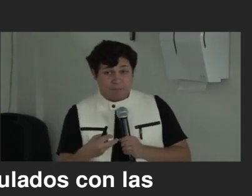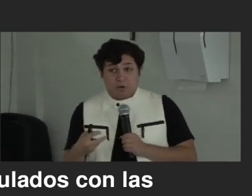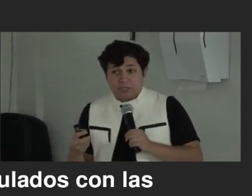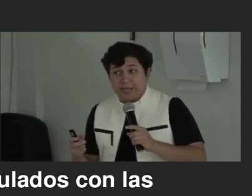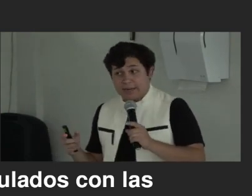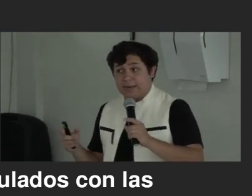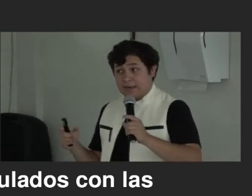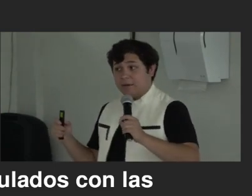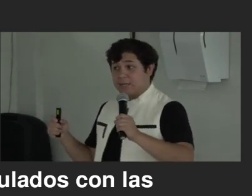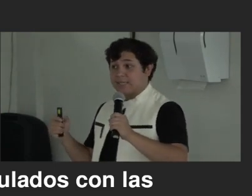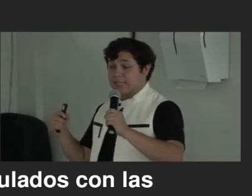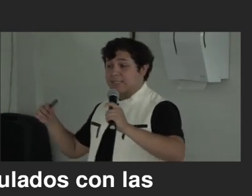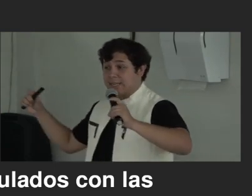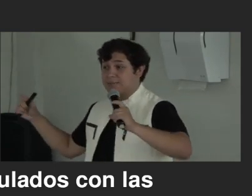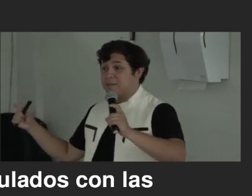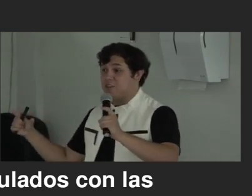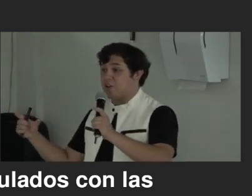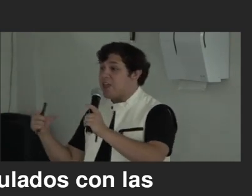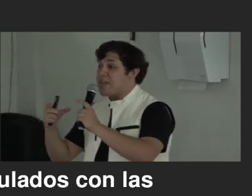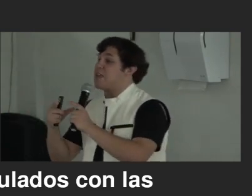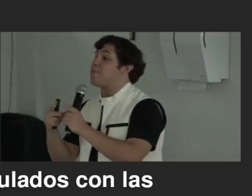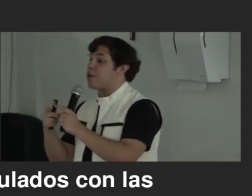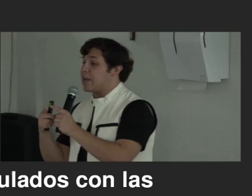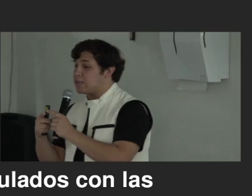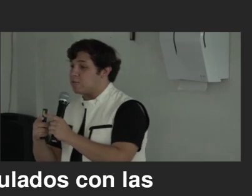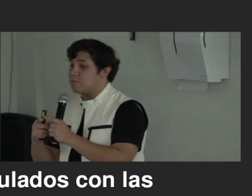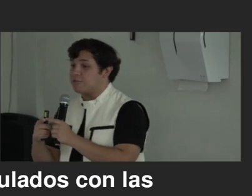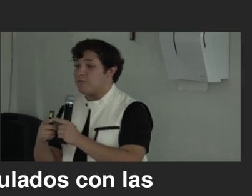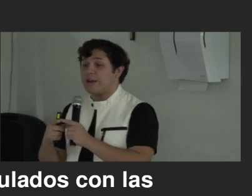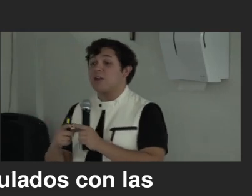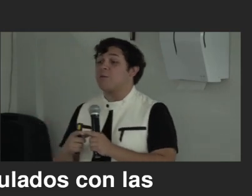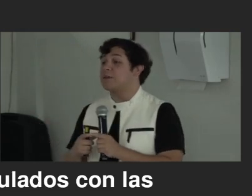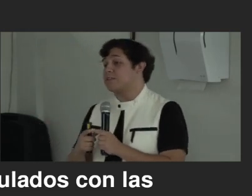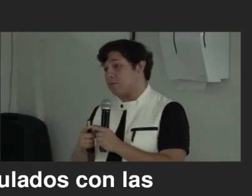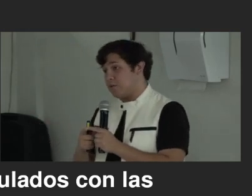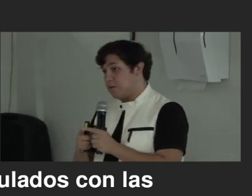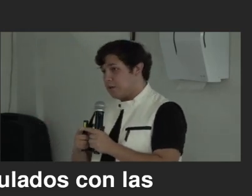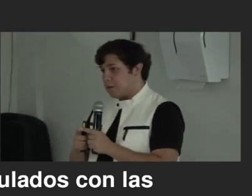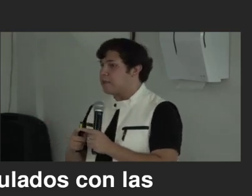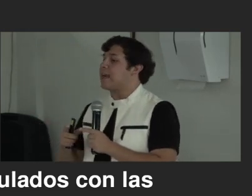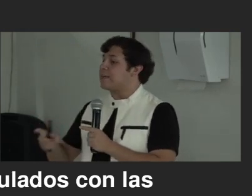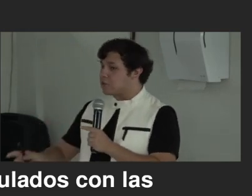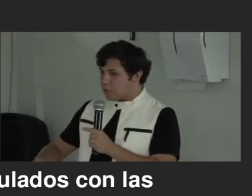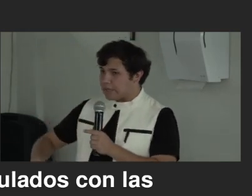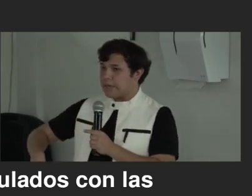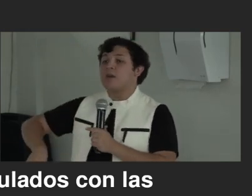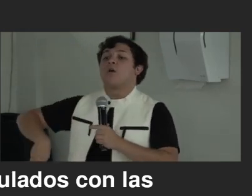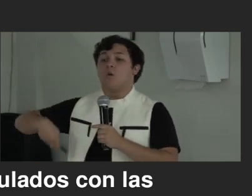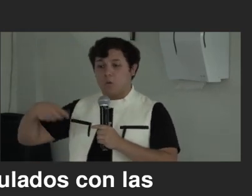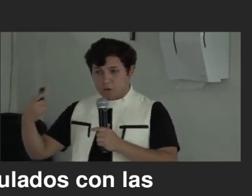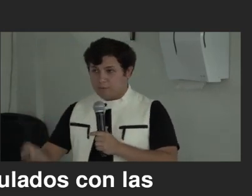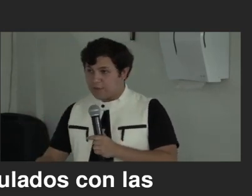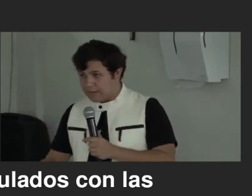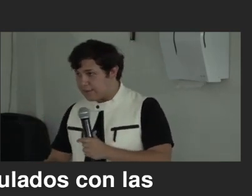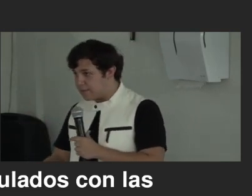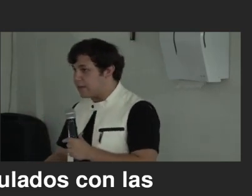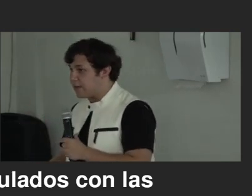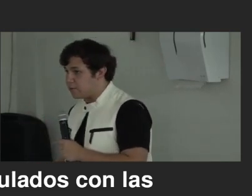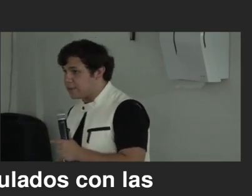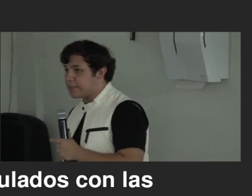queremos agarrar la lengua de señas y el español y ponerlas como si fueran lo mismo. De ahí surge una modalidad de la lengua de señas